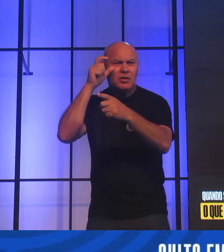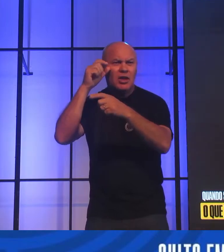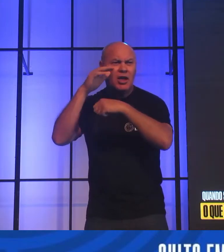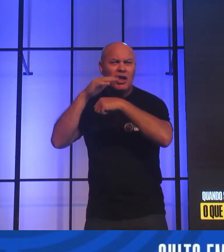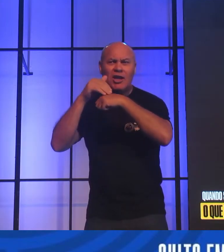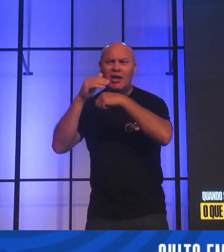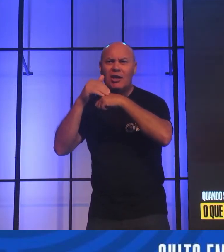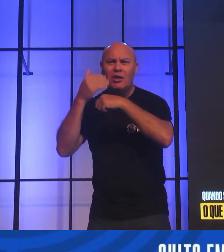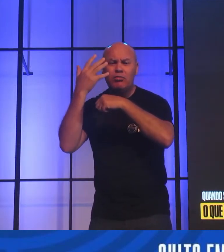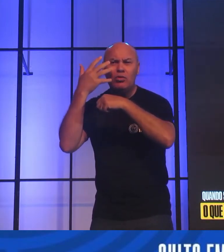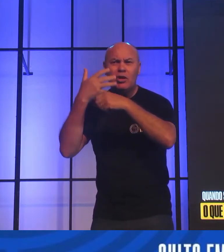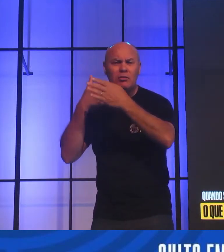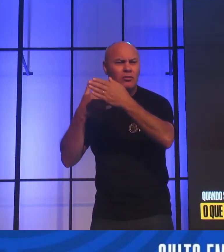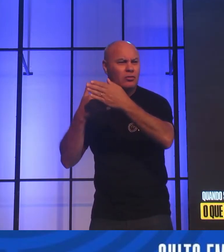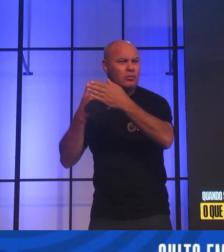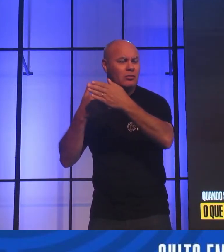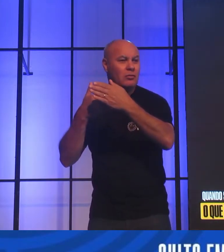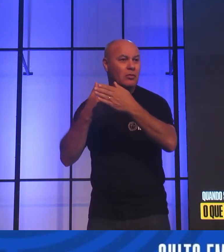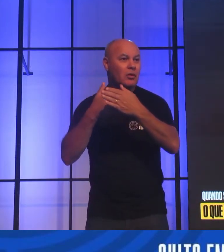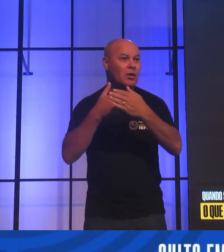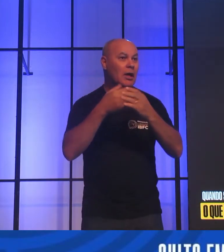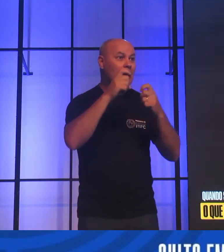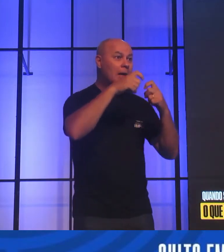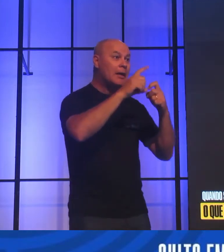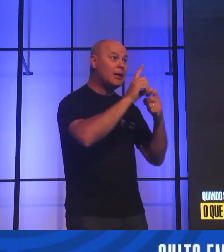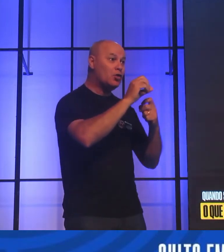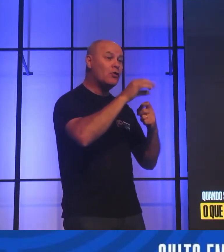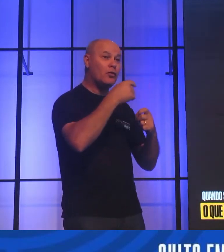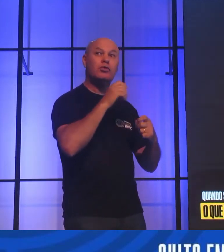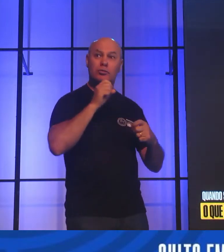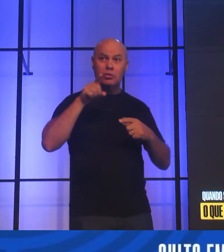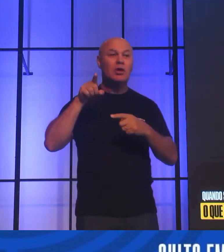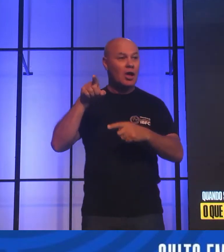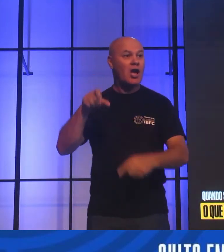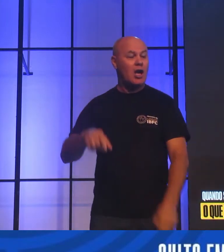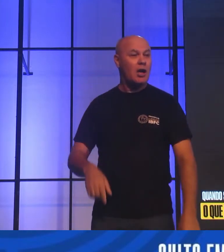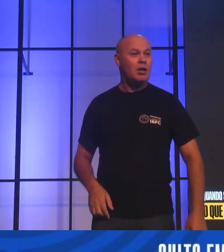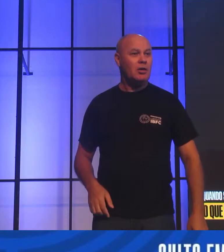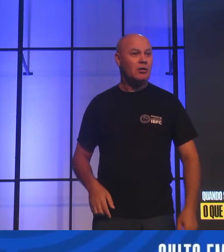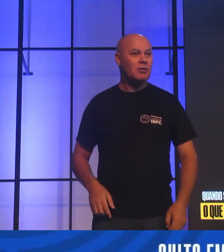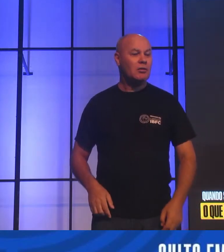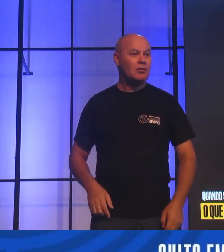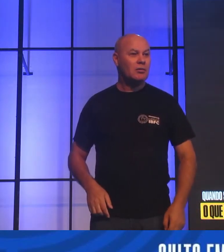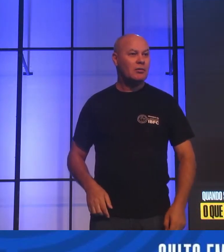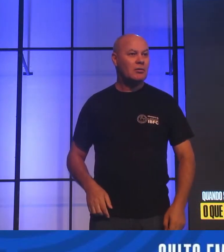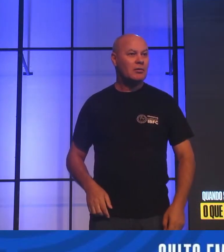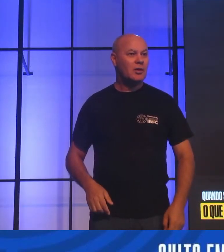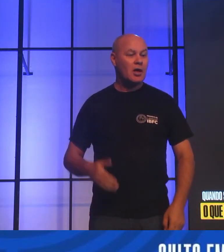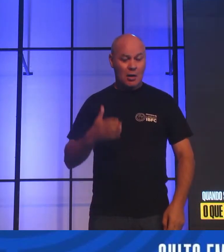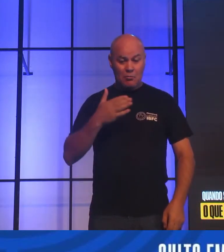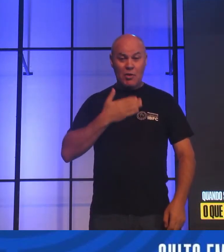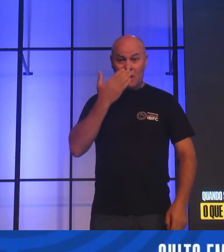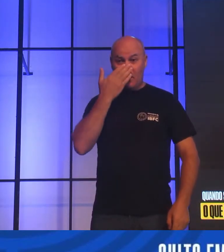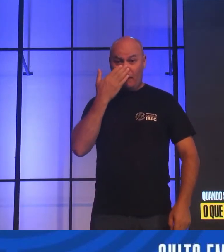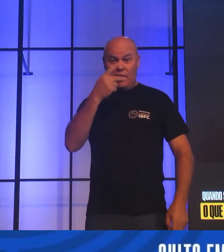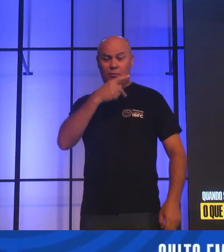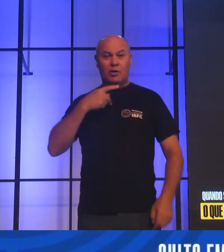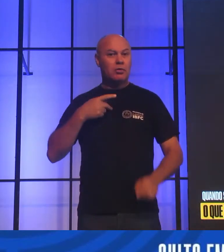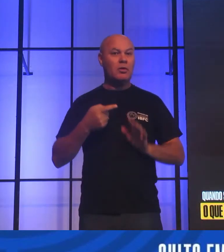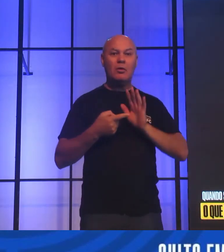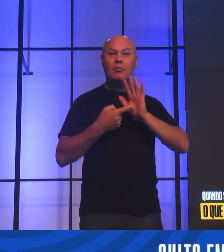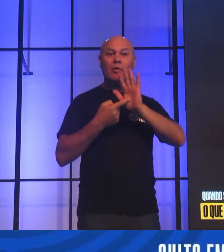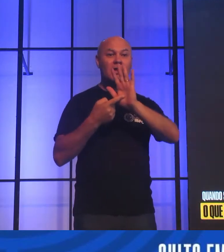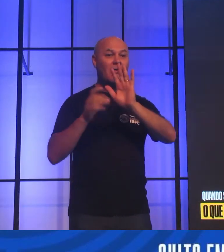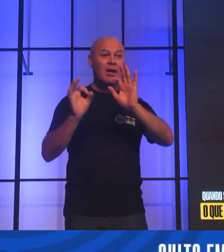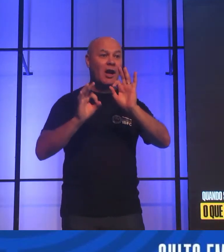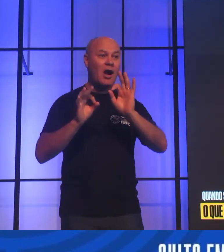para destruir. Quantas pessoas têm reações de autocomiseração, de se sentir